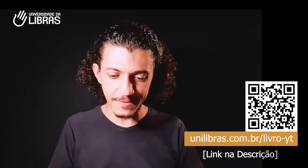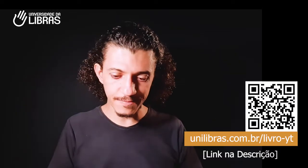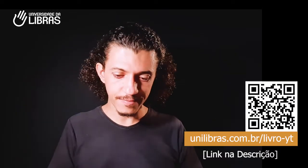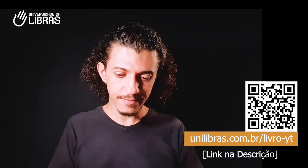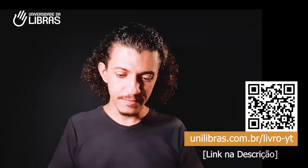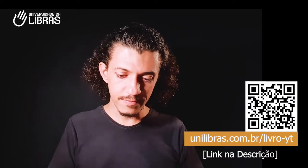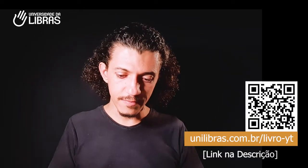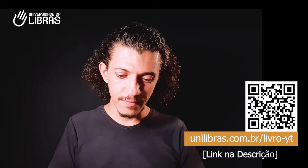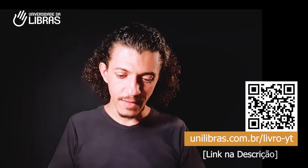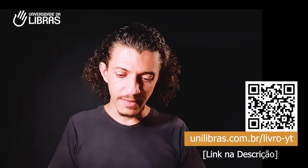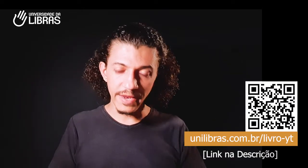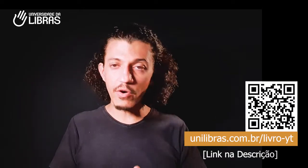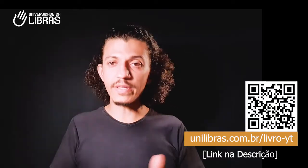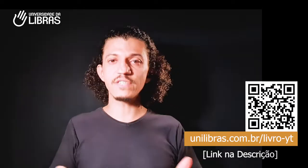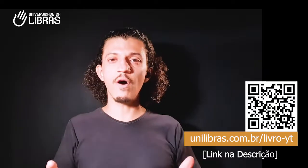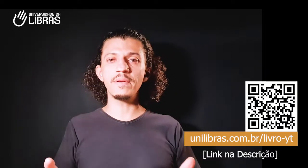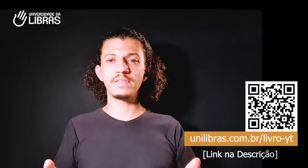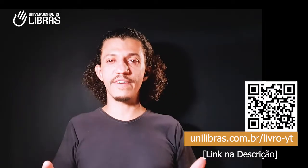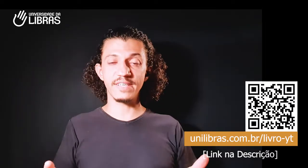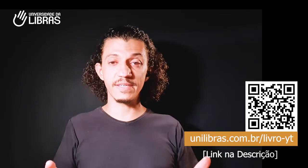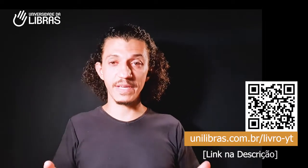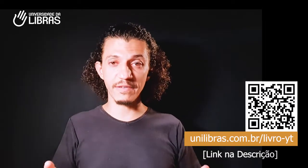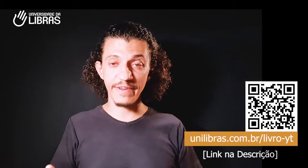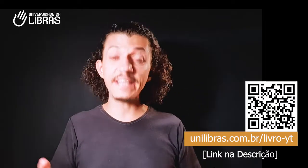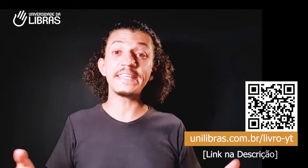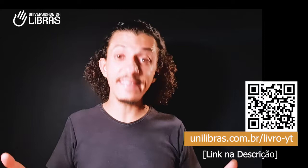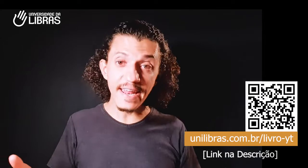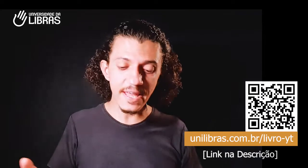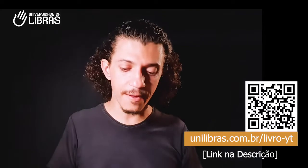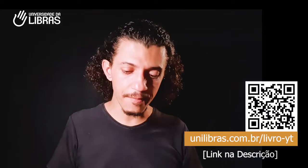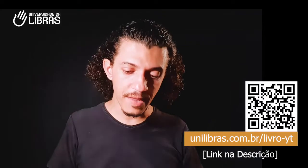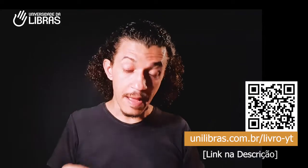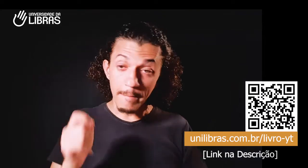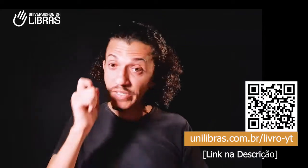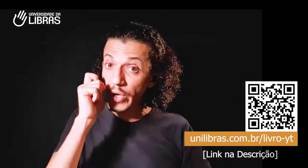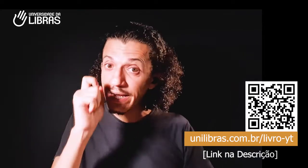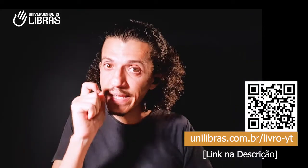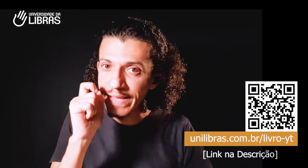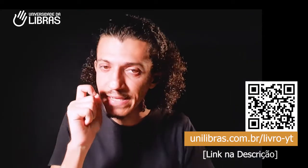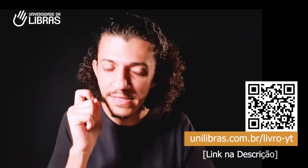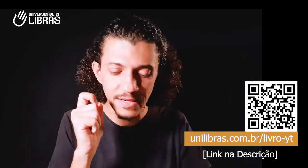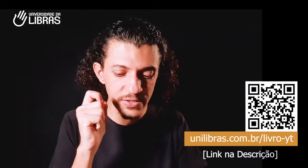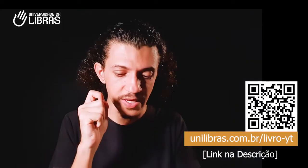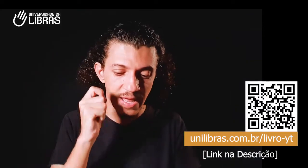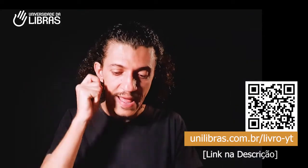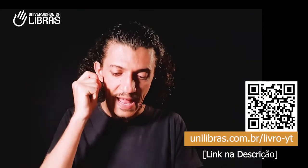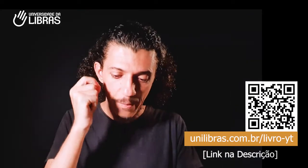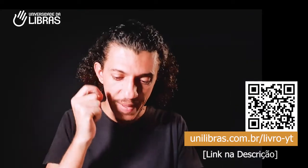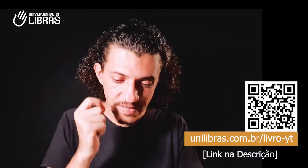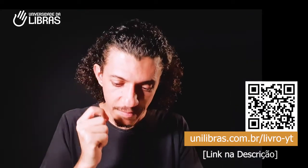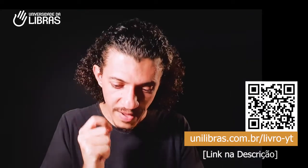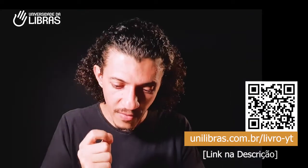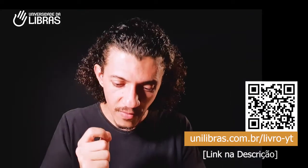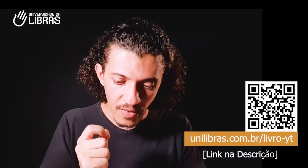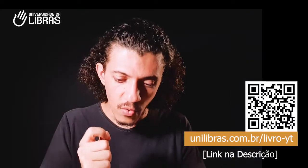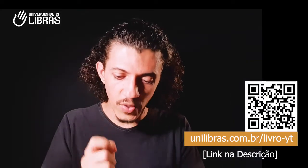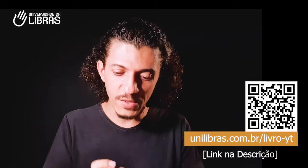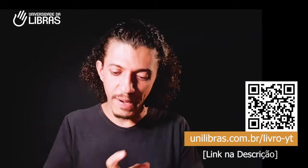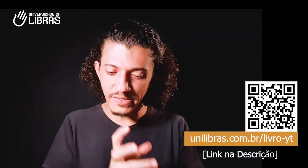da libras eu teria outras formas de se fazer essa mesma frase teria mas olha que interessante ela percebeu o